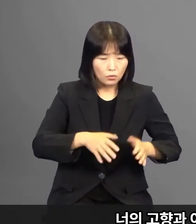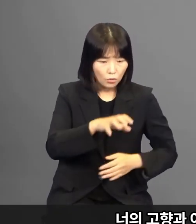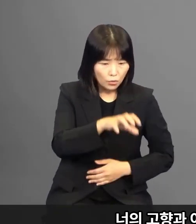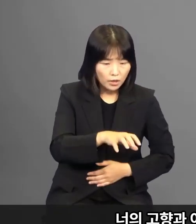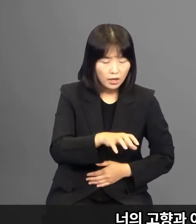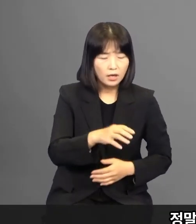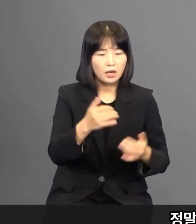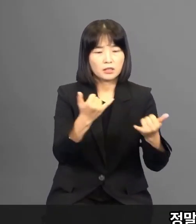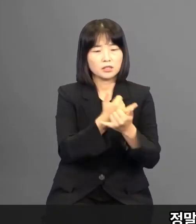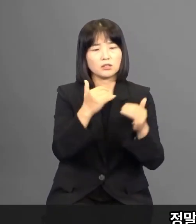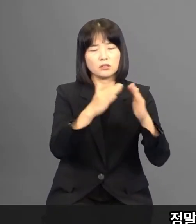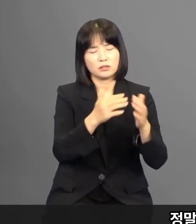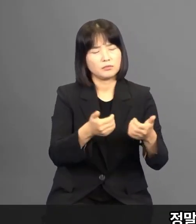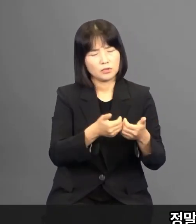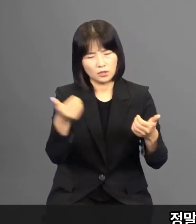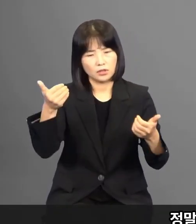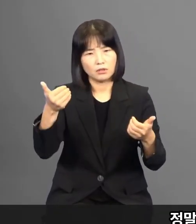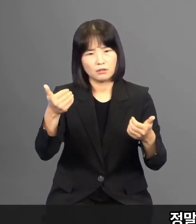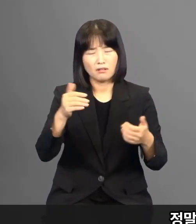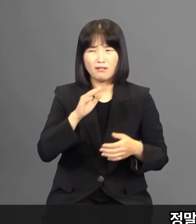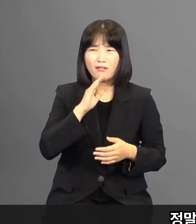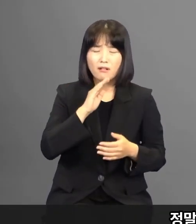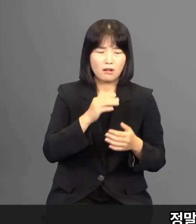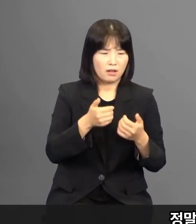된다. 정말 떠나기 싫었어요.